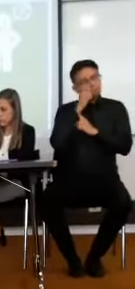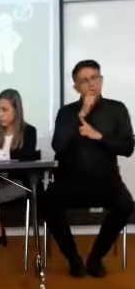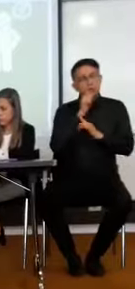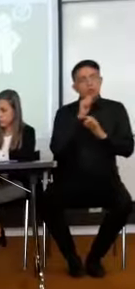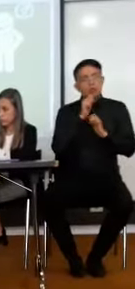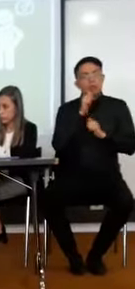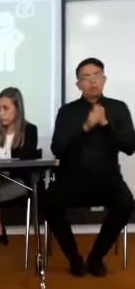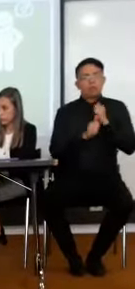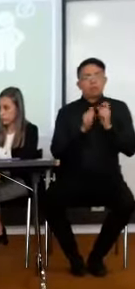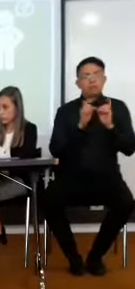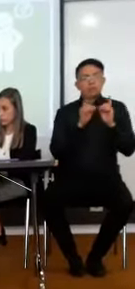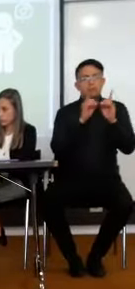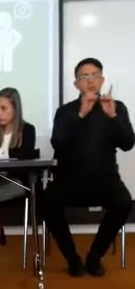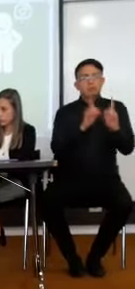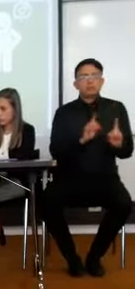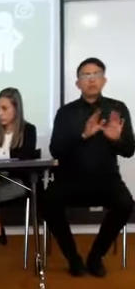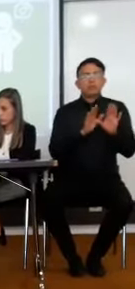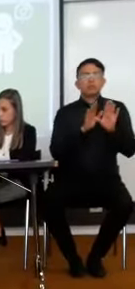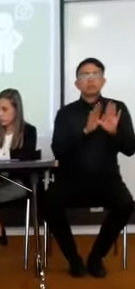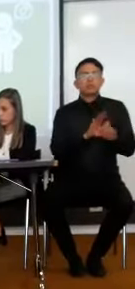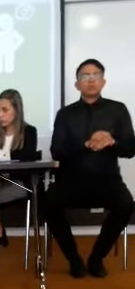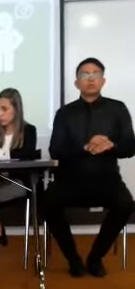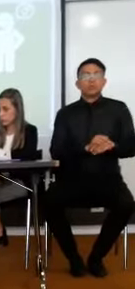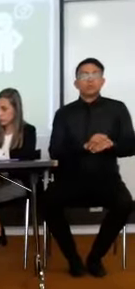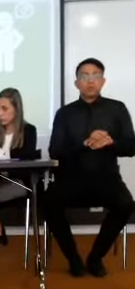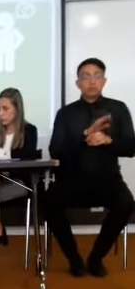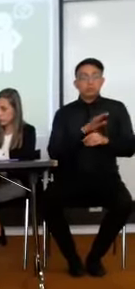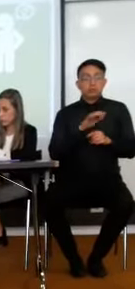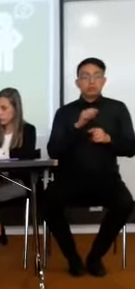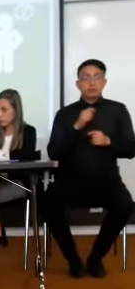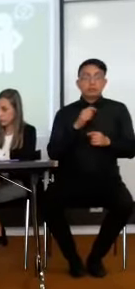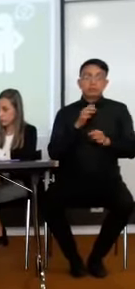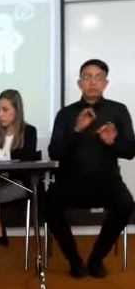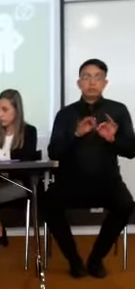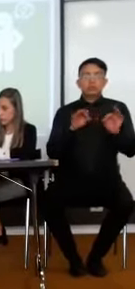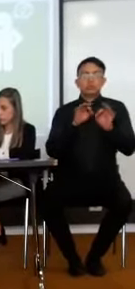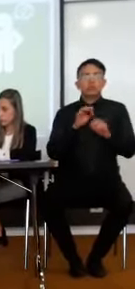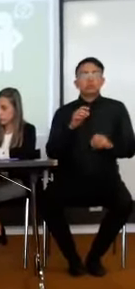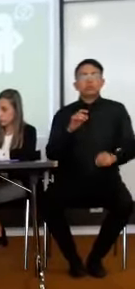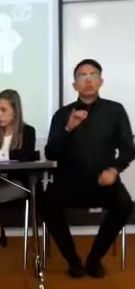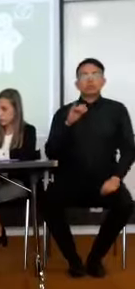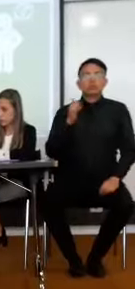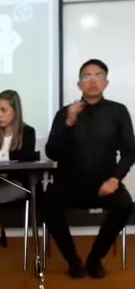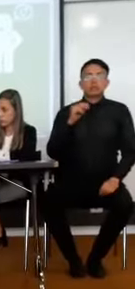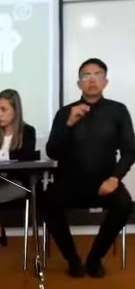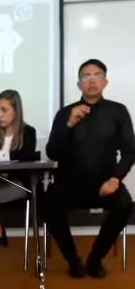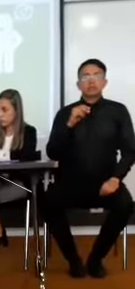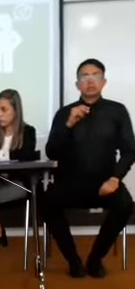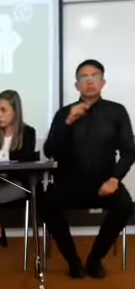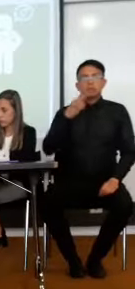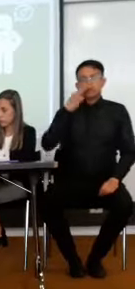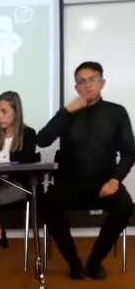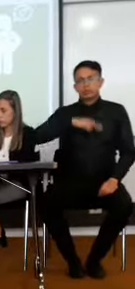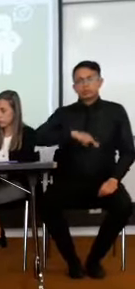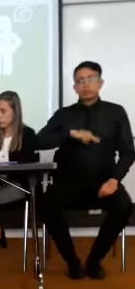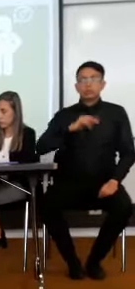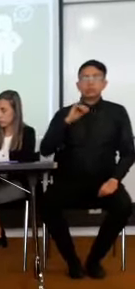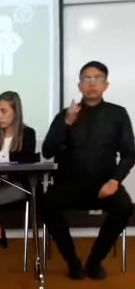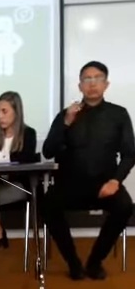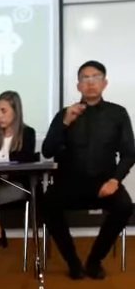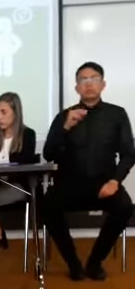tomar decisiones en su vida diaria y en aspectos tan importantes como llegar a un juzgado y tener que tomar también decisiones en